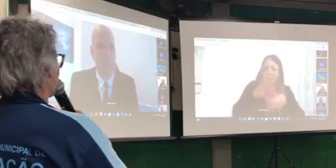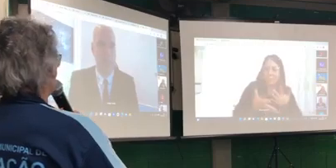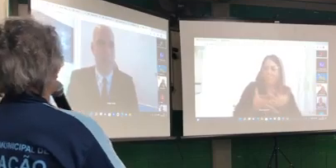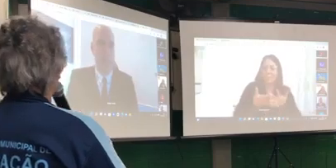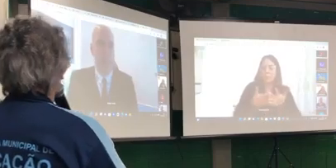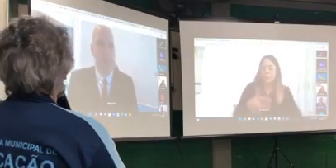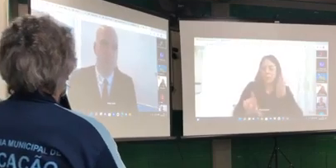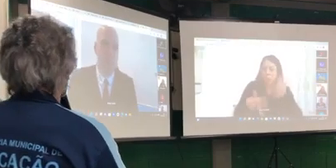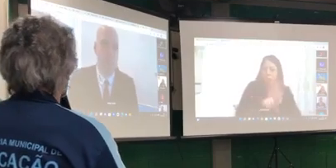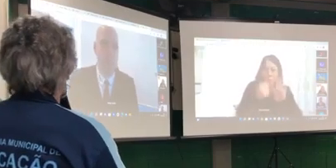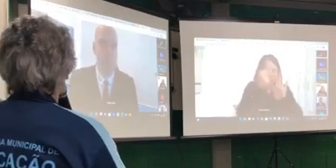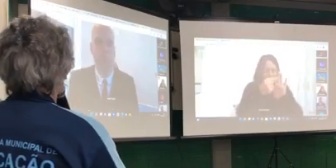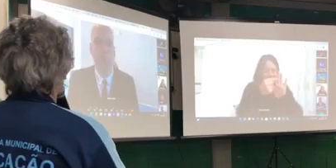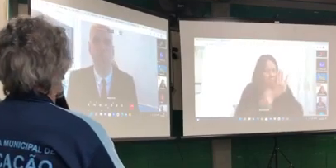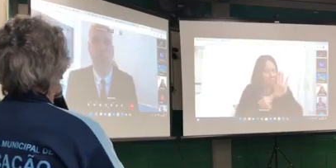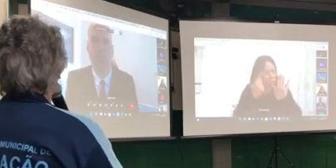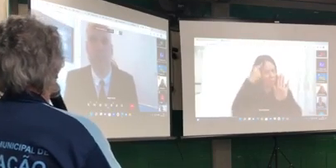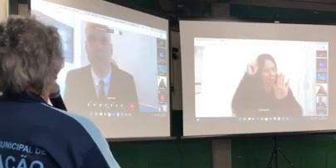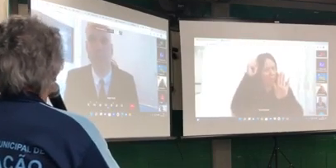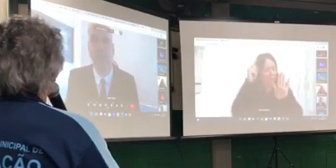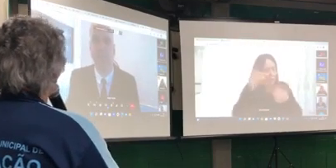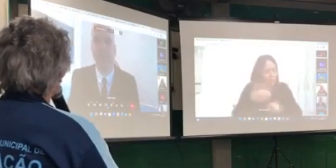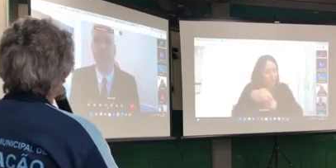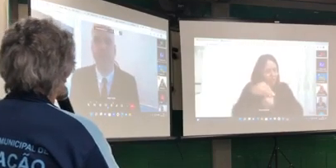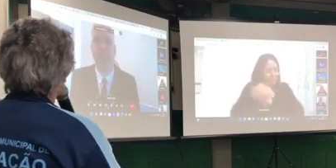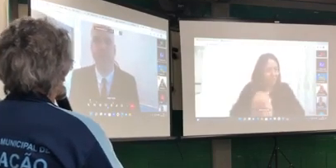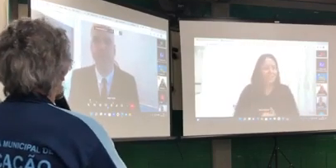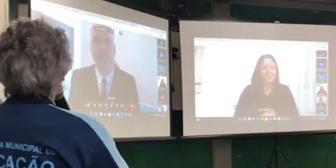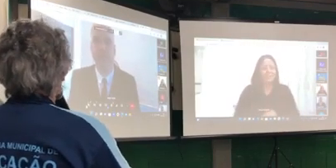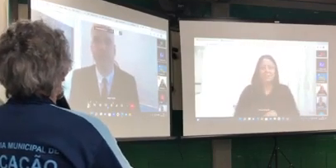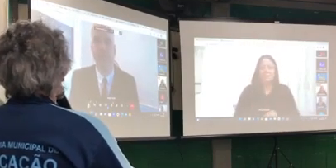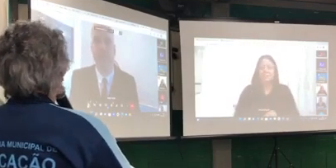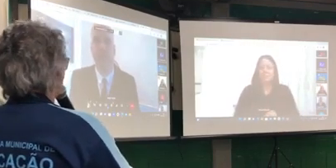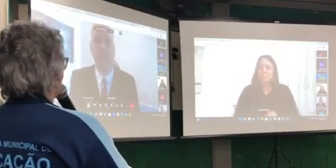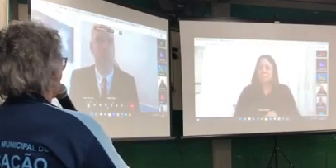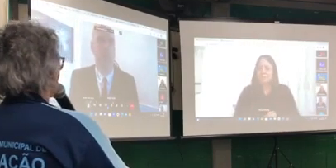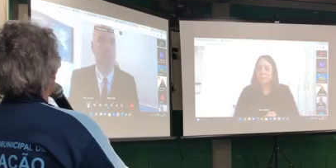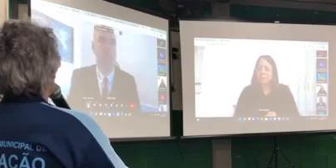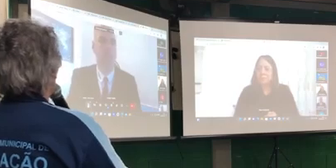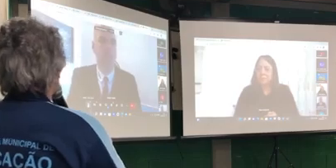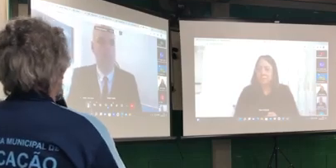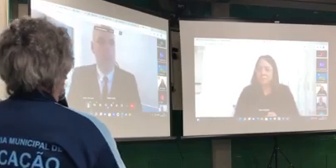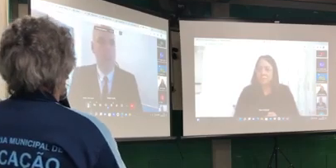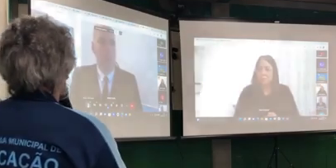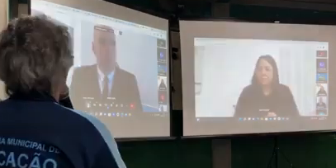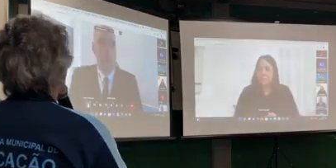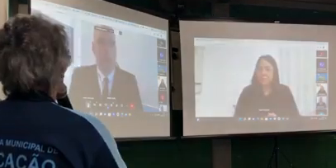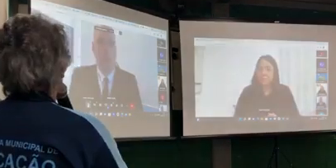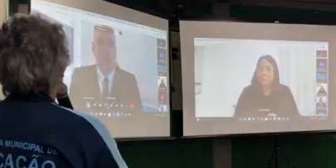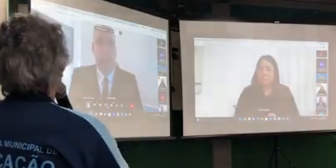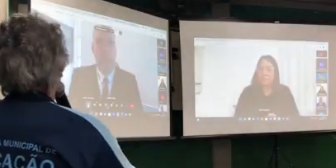com a sua participação, que é fundamental, e o senhor é um parceiro, já faz parte aqui